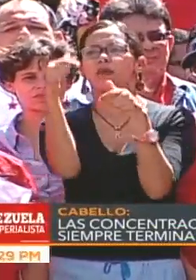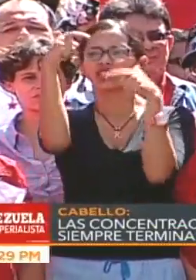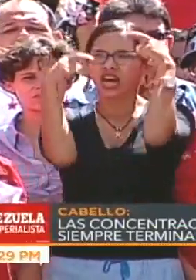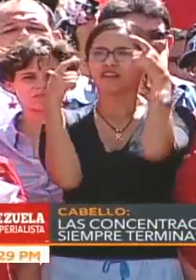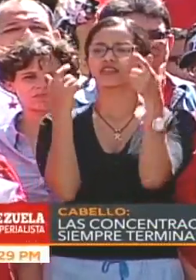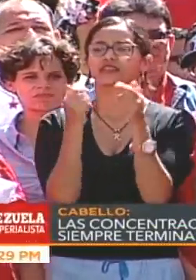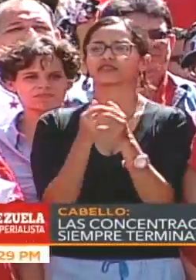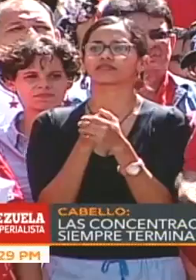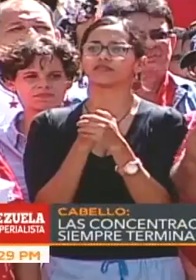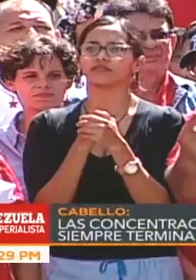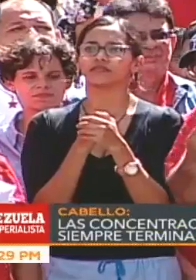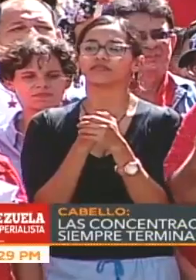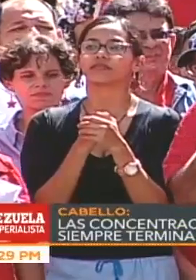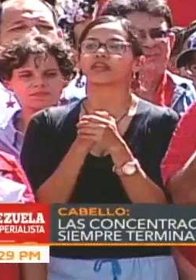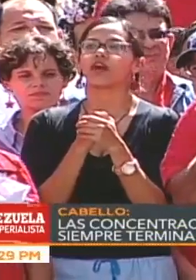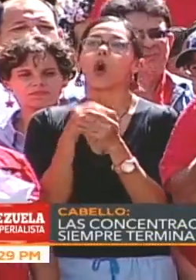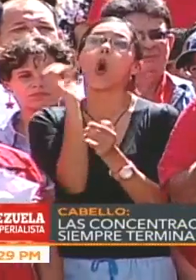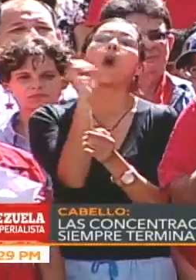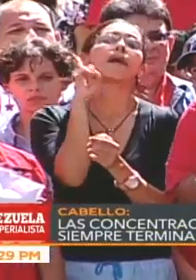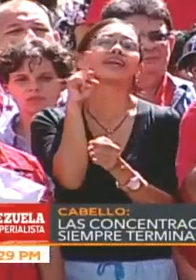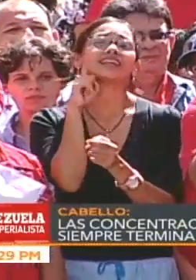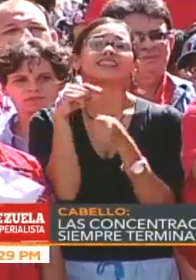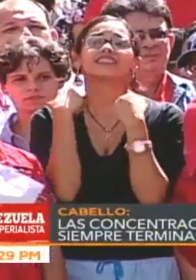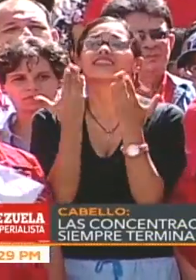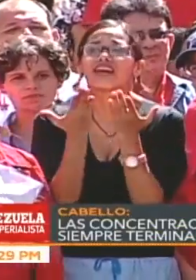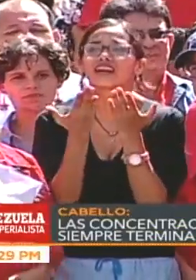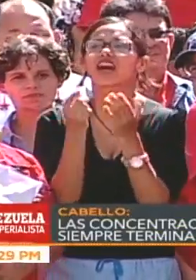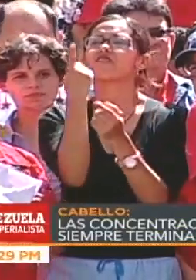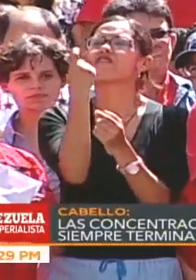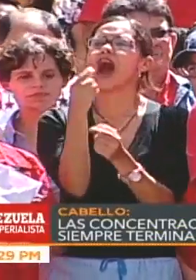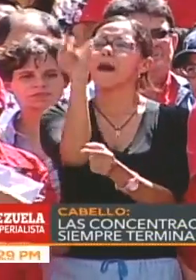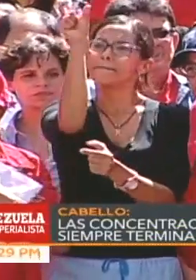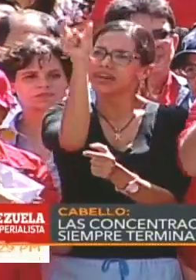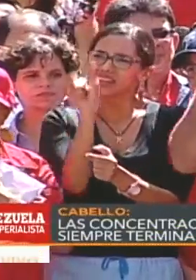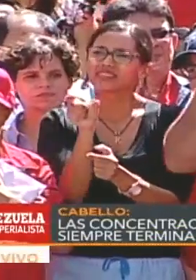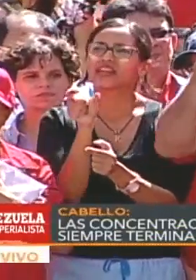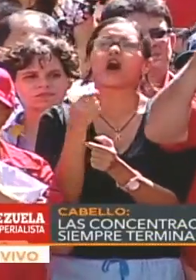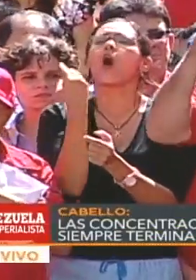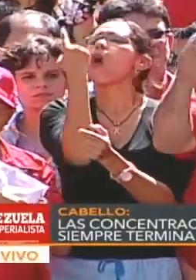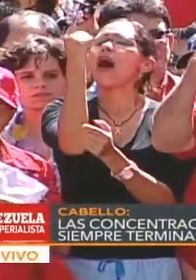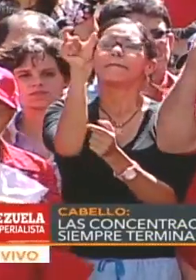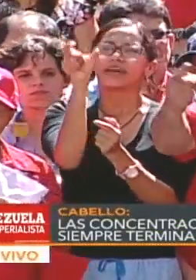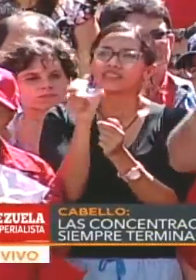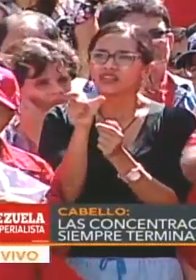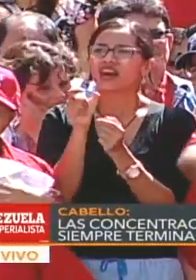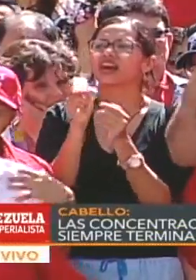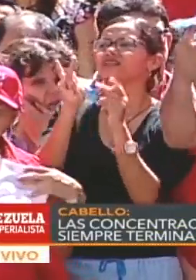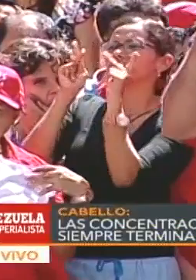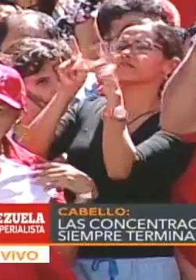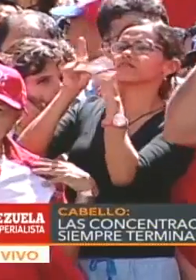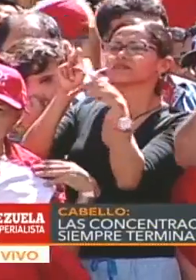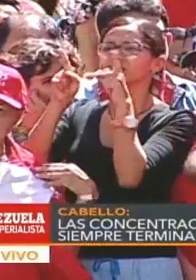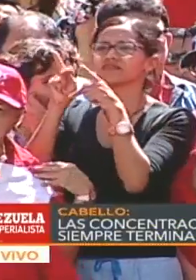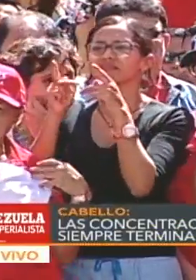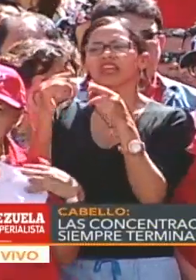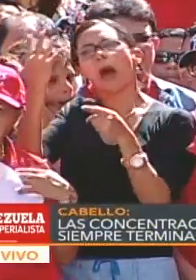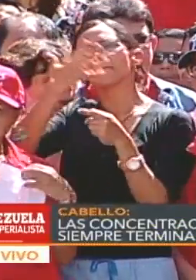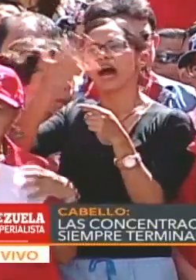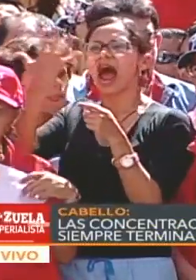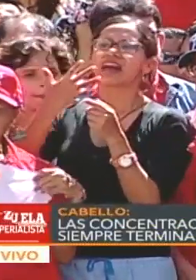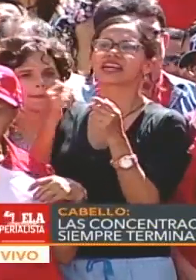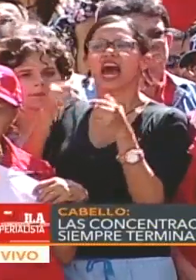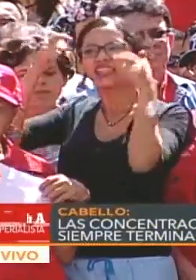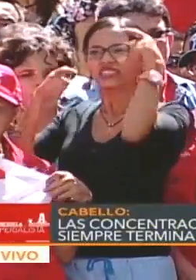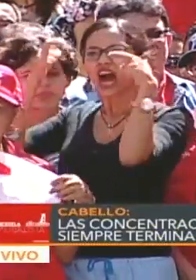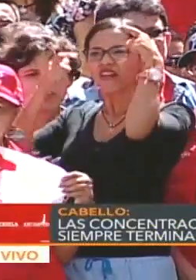chavistas. ¿O es mentira que falta alguien o que vaya alguien a un acto de ellos que se parezca a